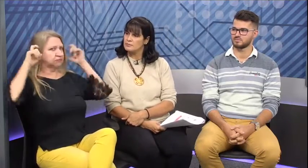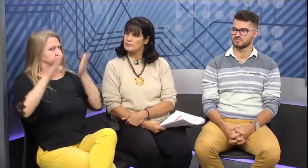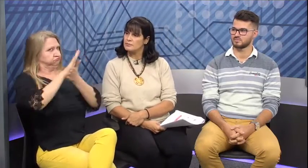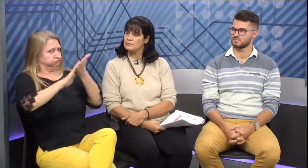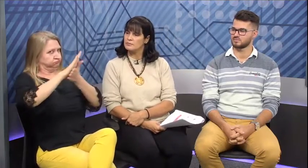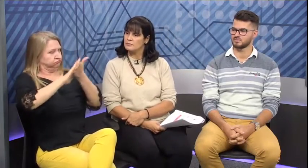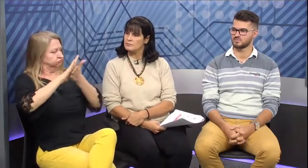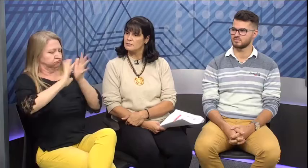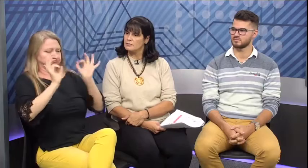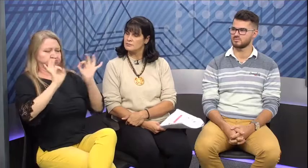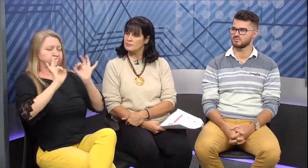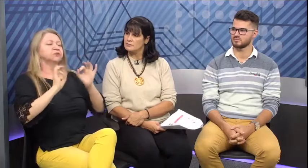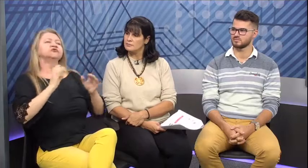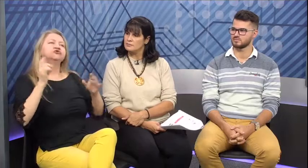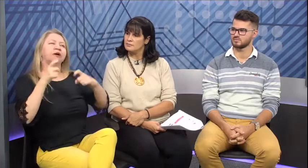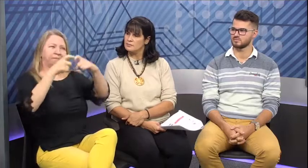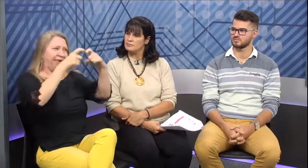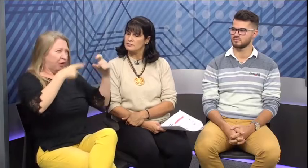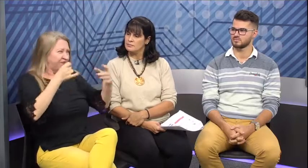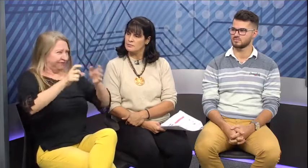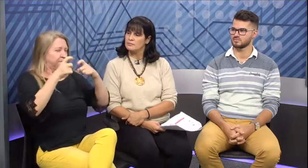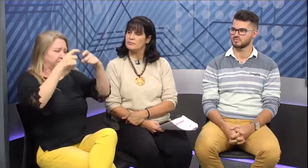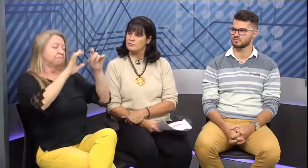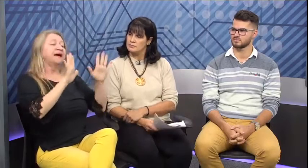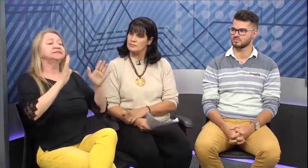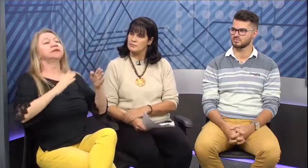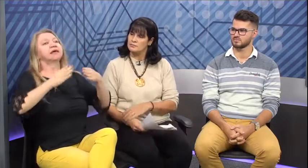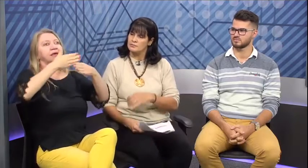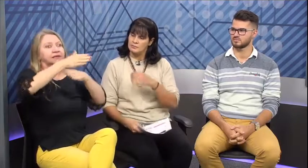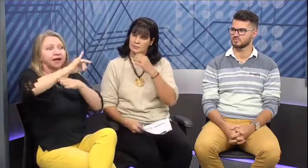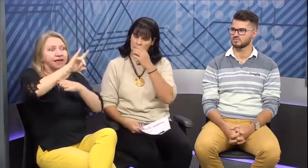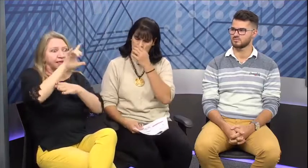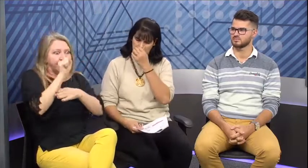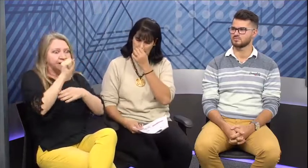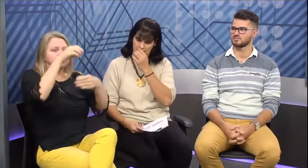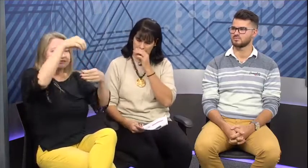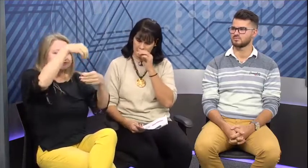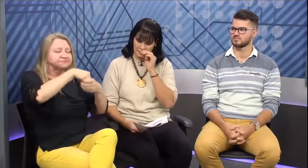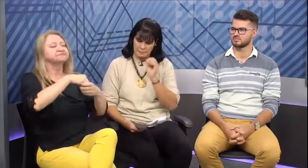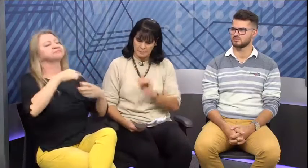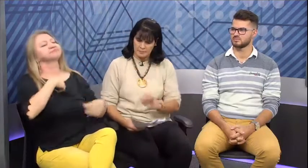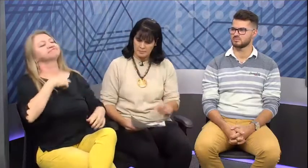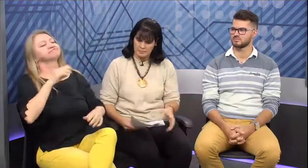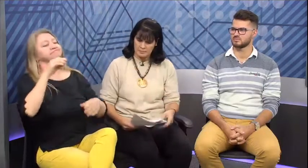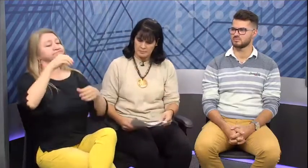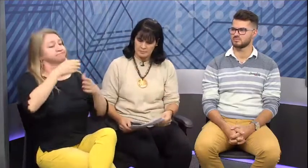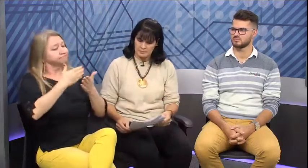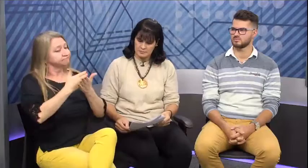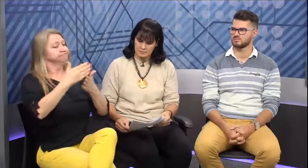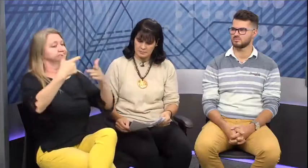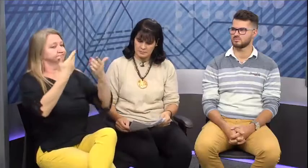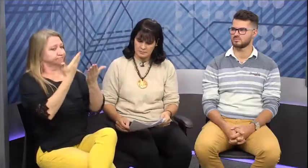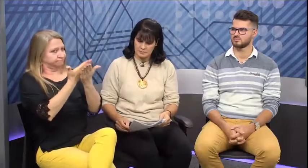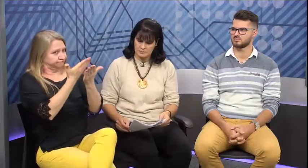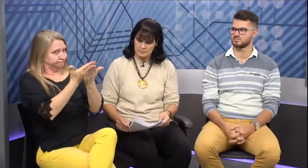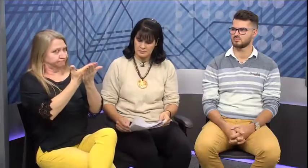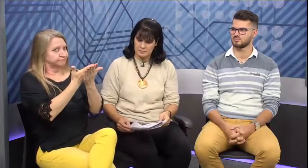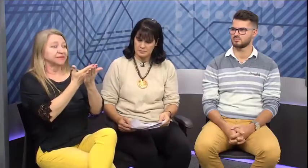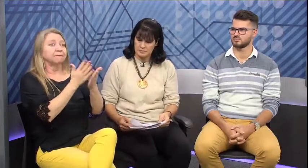antes eu não havia usado, não usava o aparelho auditivo. Já estava fazendo as consultas, né, os exames. Mas lá no Willis, quando eu comecei